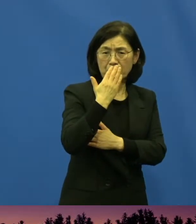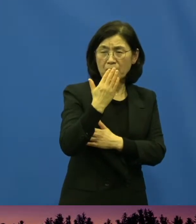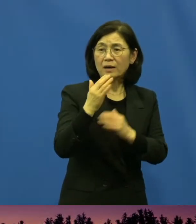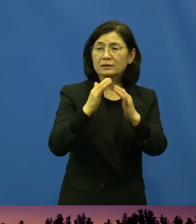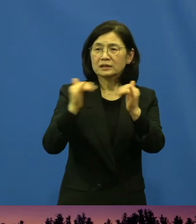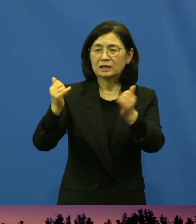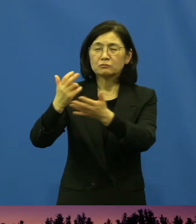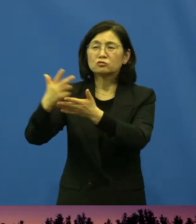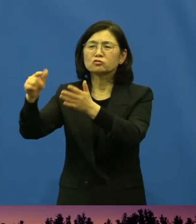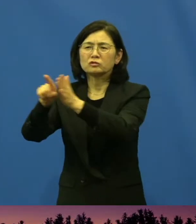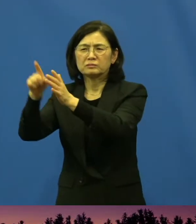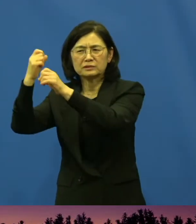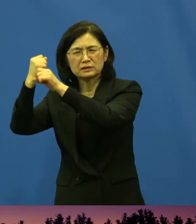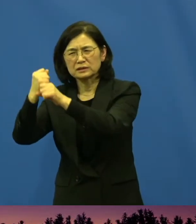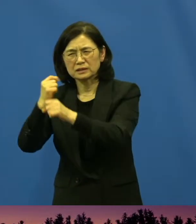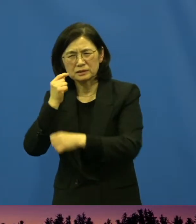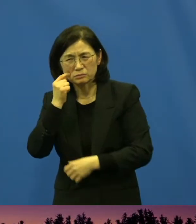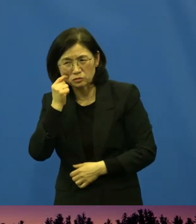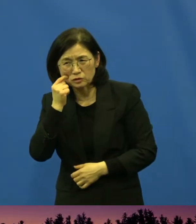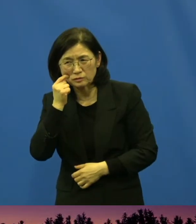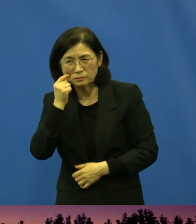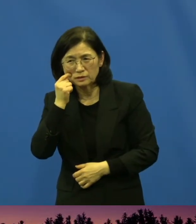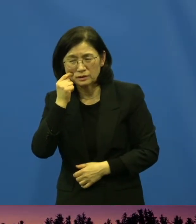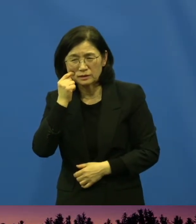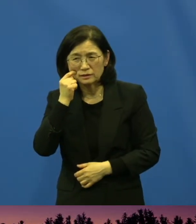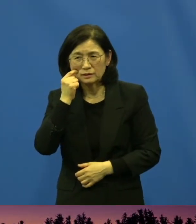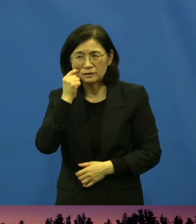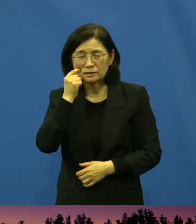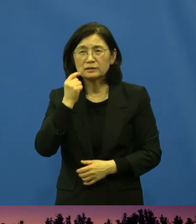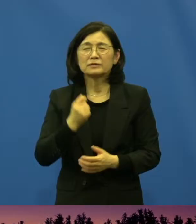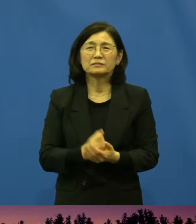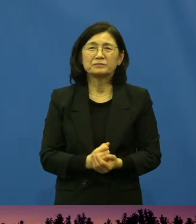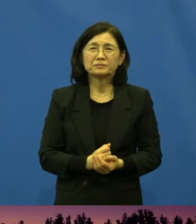베드로는 이제 주님이 아십니다. 이제 내가 나를 모르겠습니다.